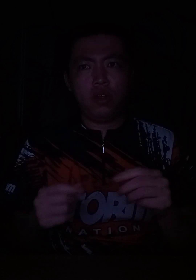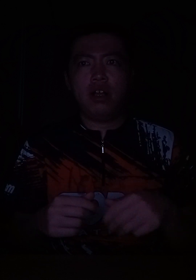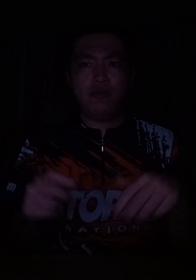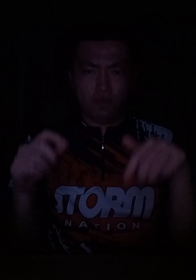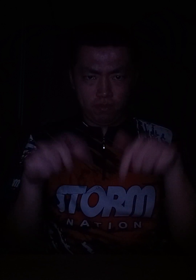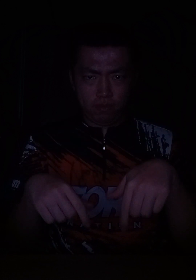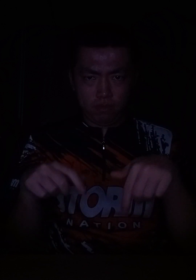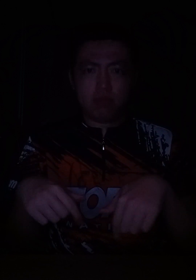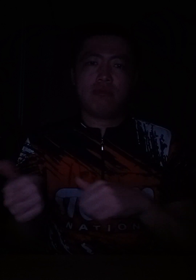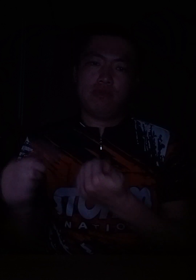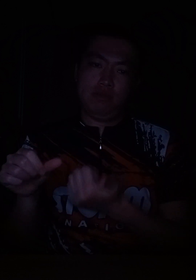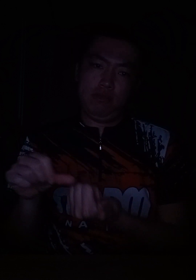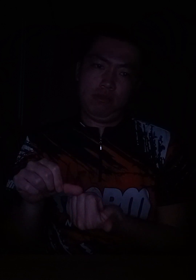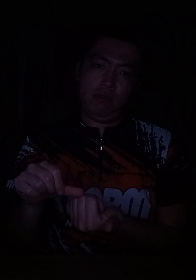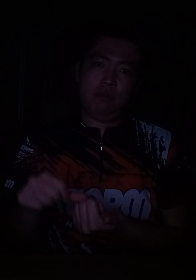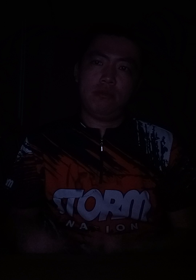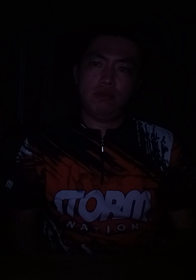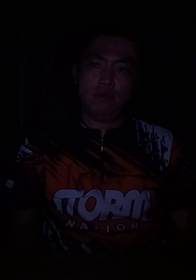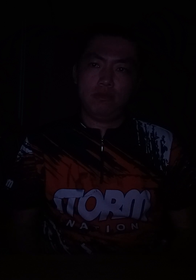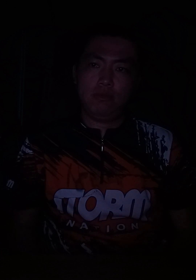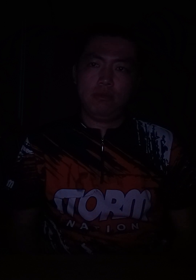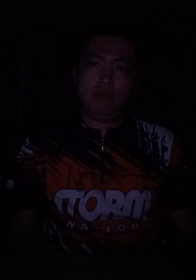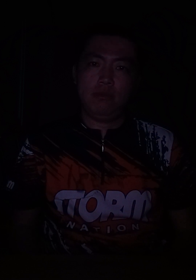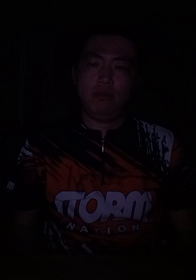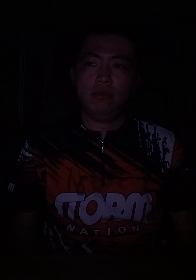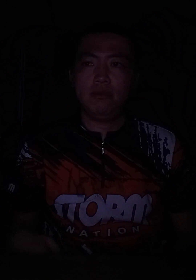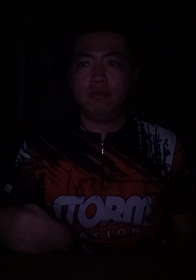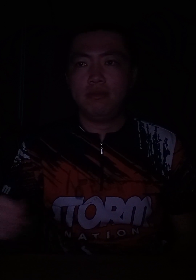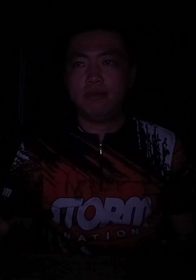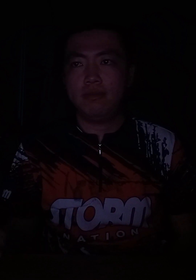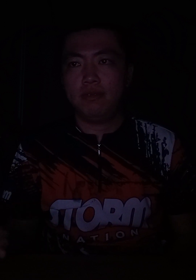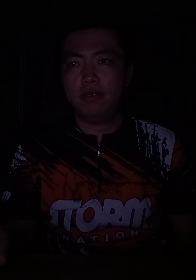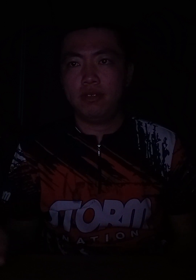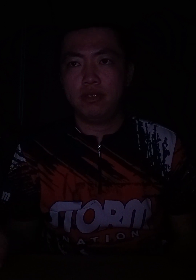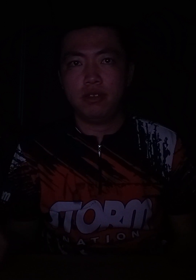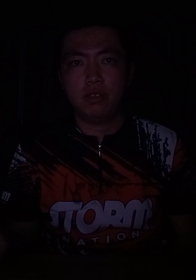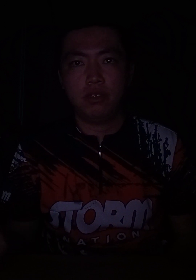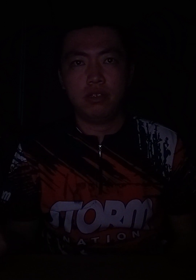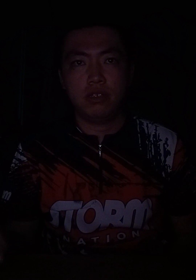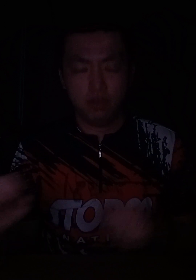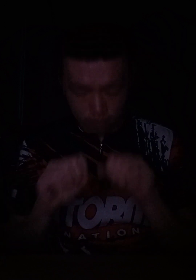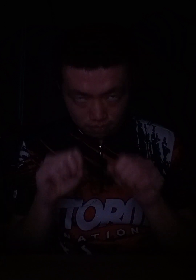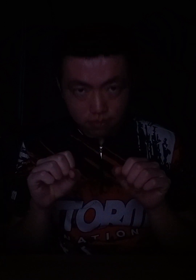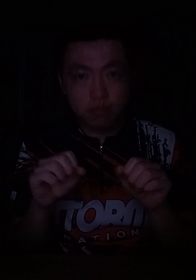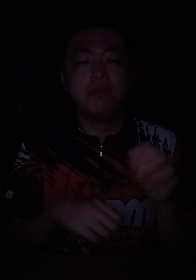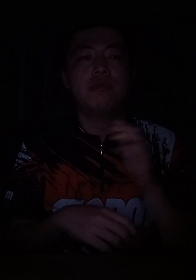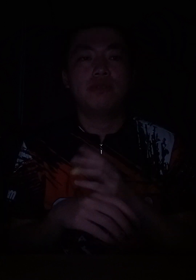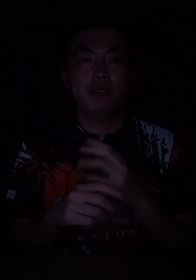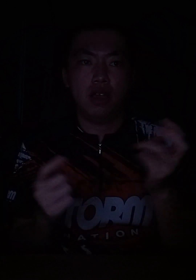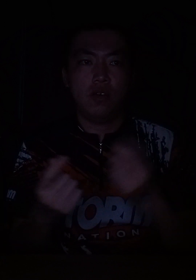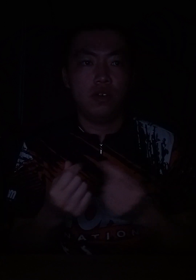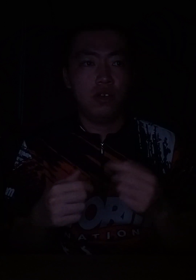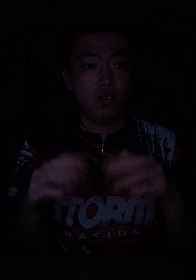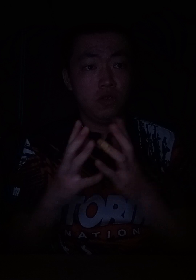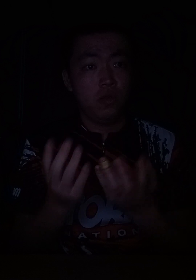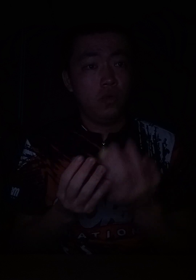작업자가 추락해 숨졌습니다. SBS 현광현입니다. 네, 안녕하십니까. 김현우입니다. 더 많은 뉴스와 라이브 이벤트를